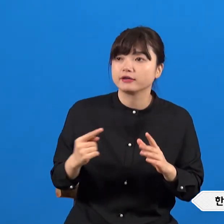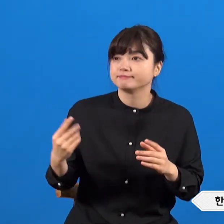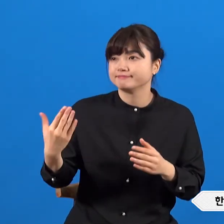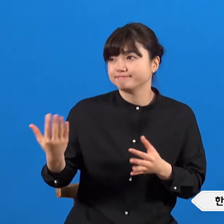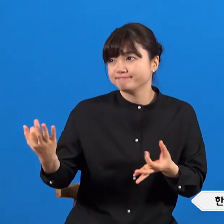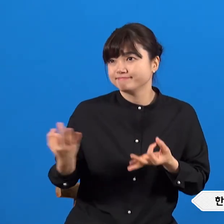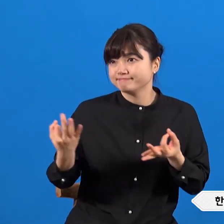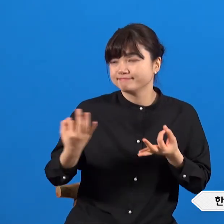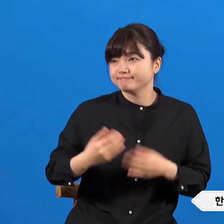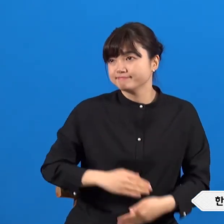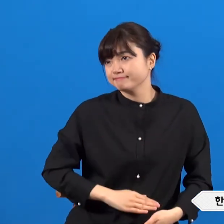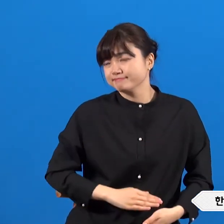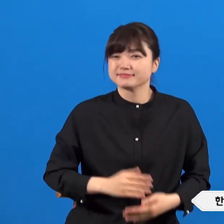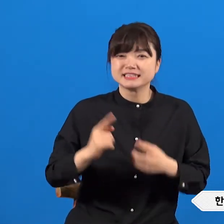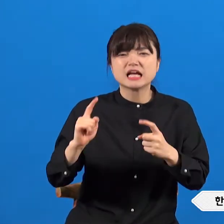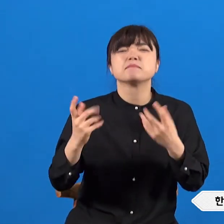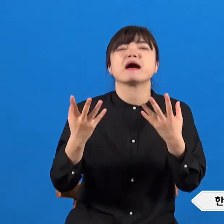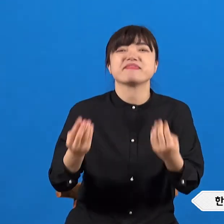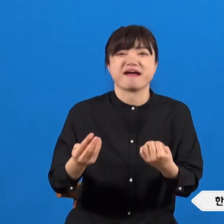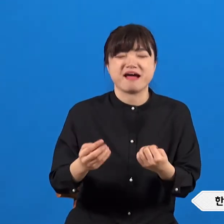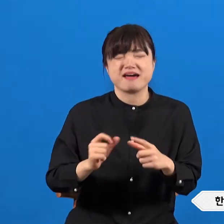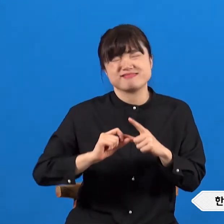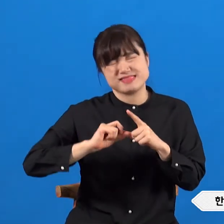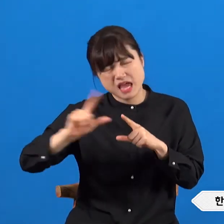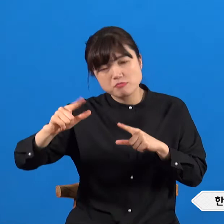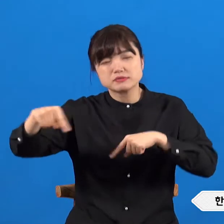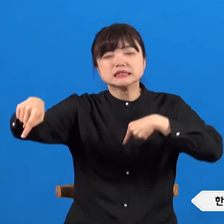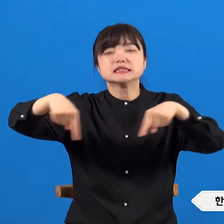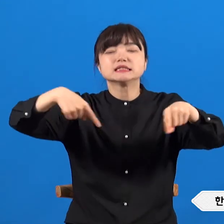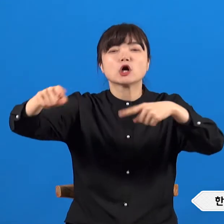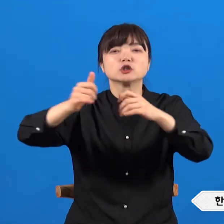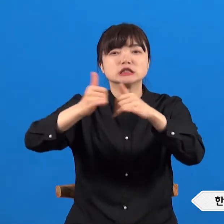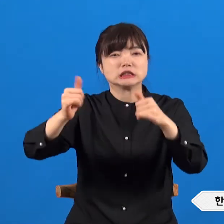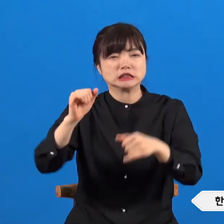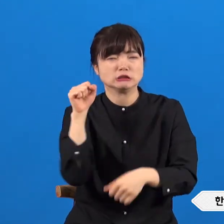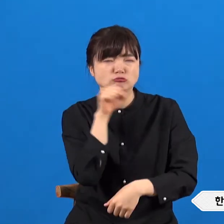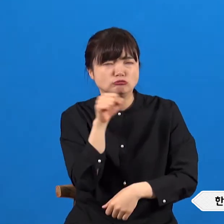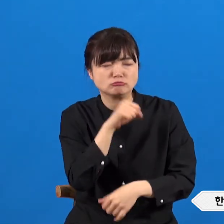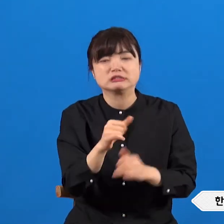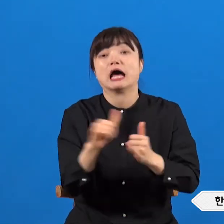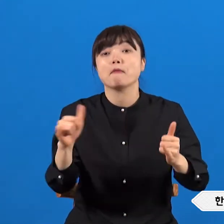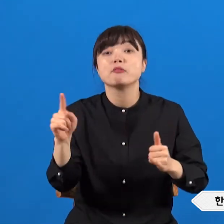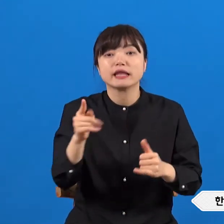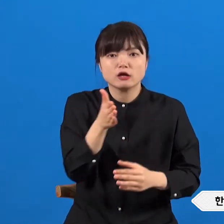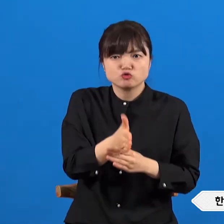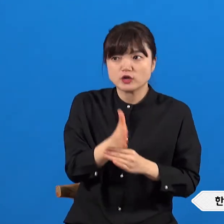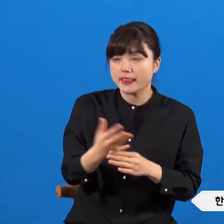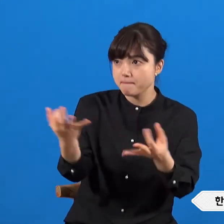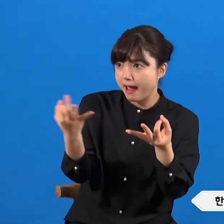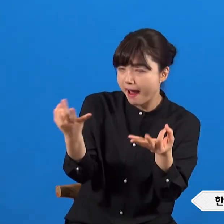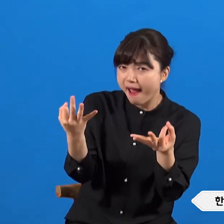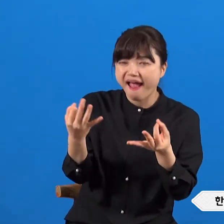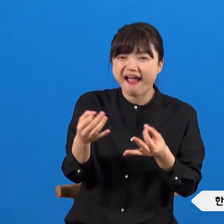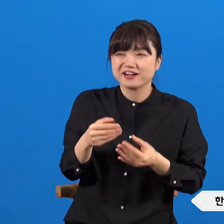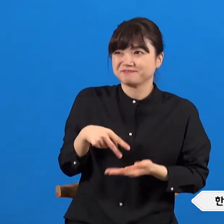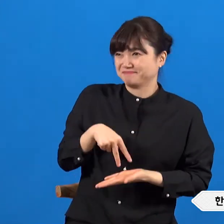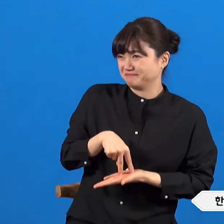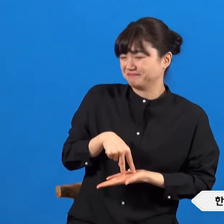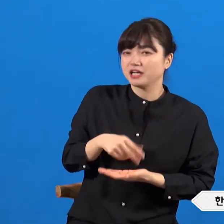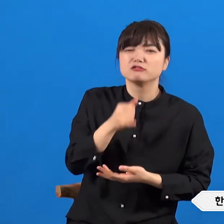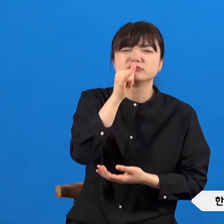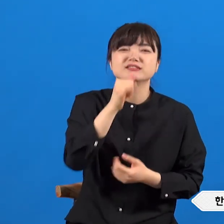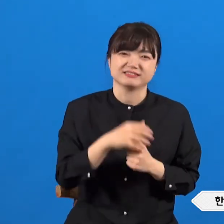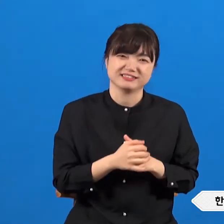나중에 그런 사람들 보면 대부분은 다 정계에 진출해 있습니다. 마지막 최종 목표는 정계